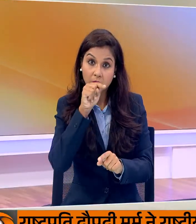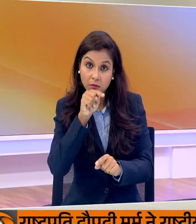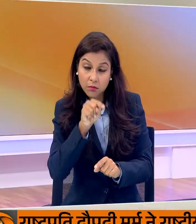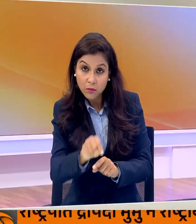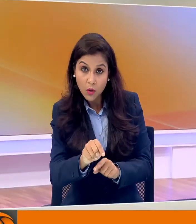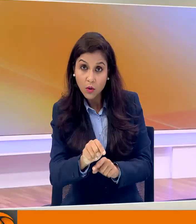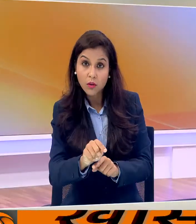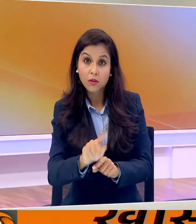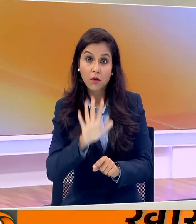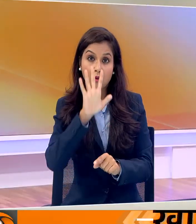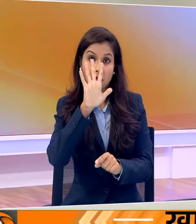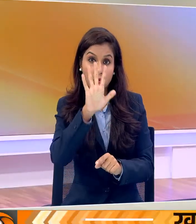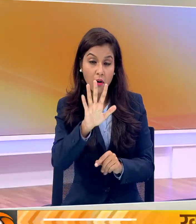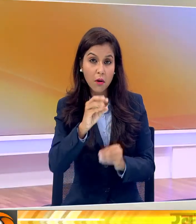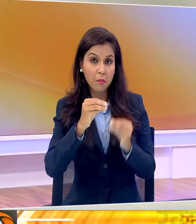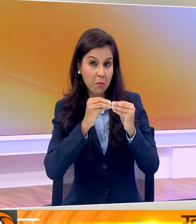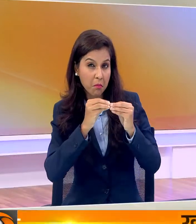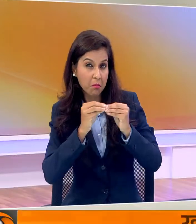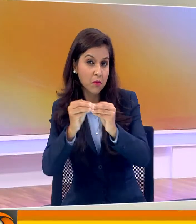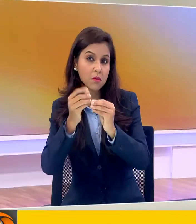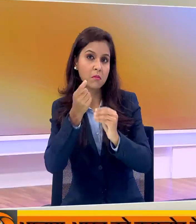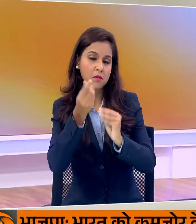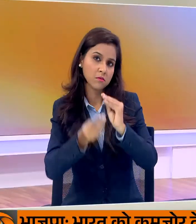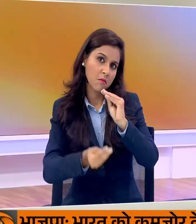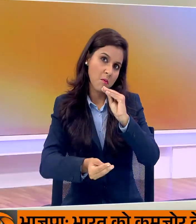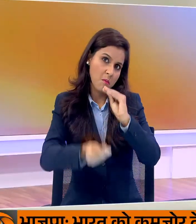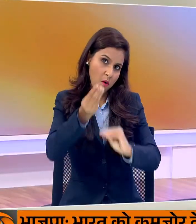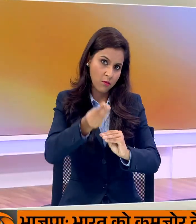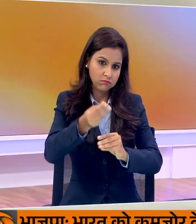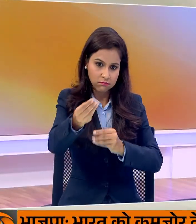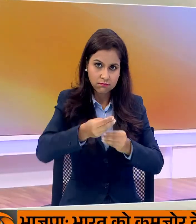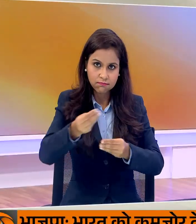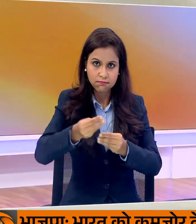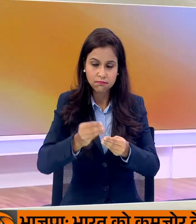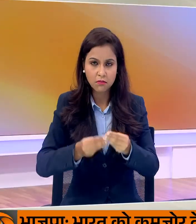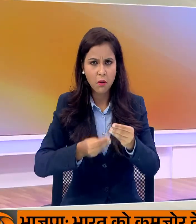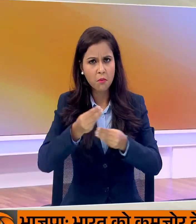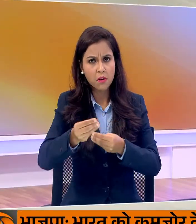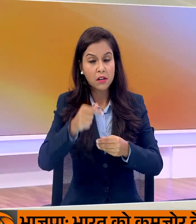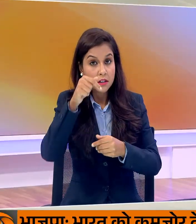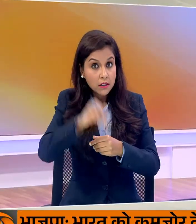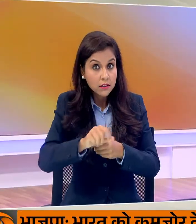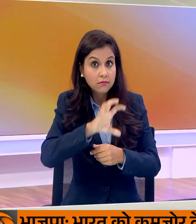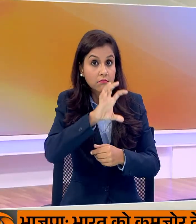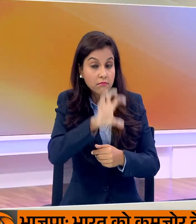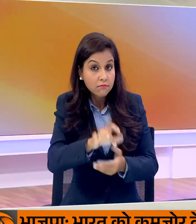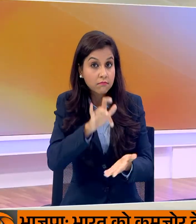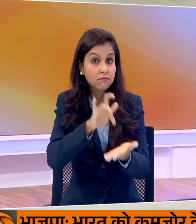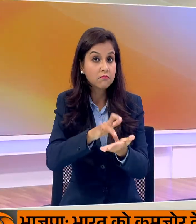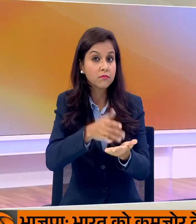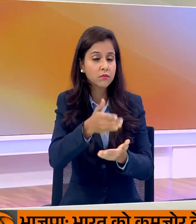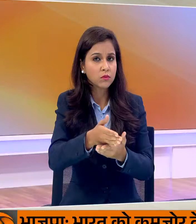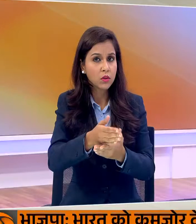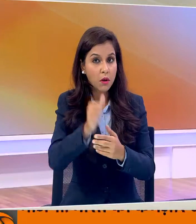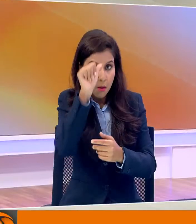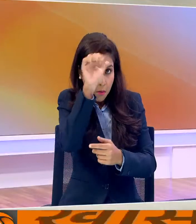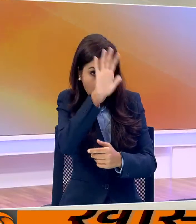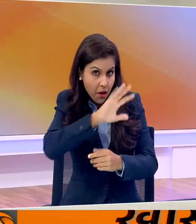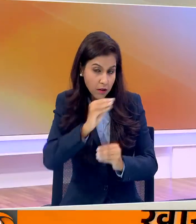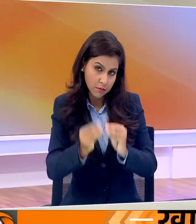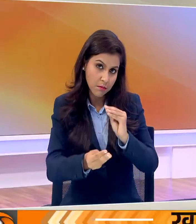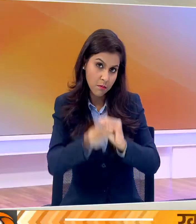1.5 ट्रिलियन रुपीज से ज्यादा के इन्वेस्टमेंट्स इस क्षेत्र में भारत में हो चुके